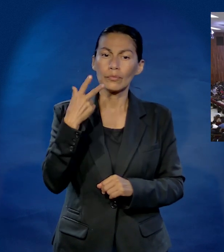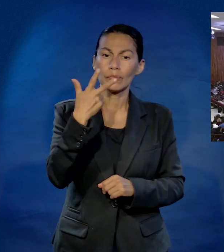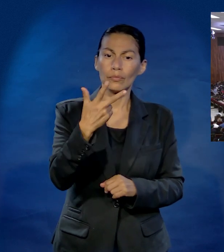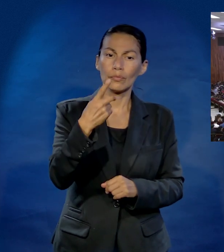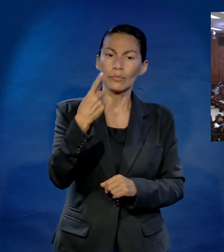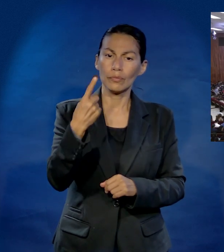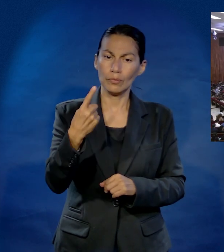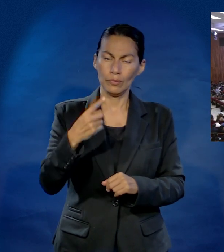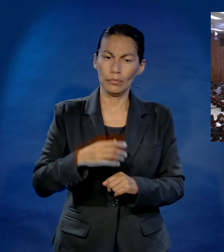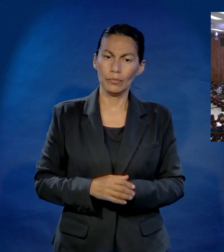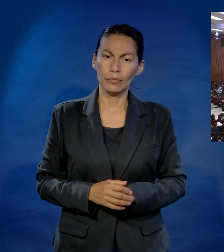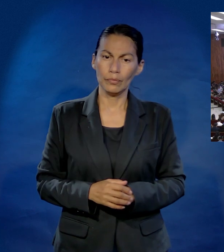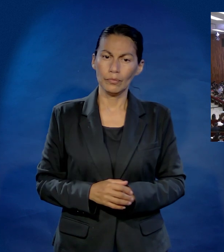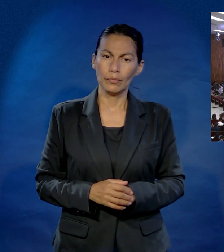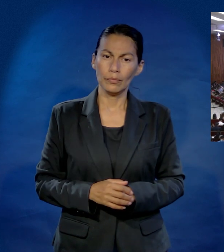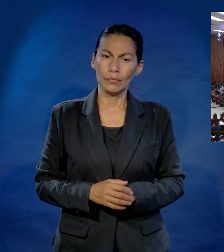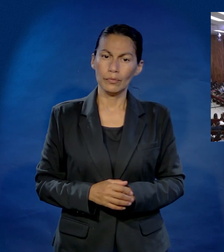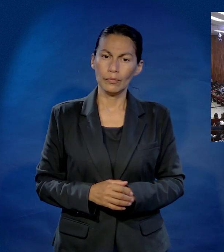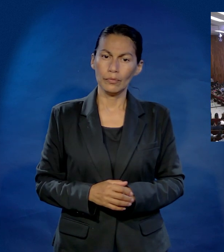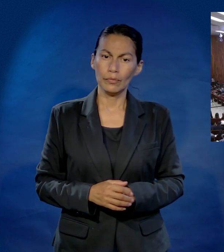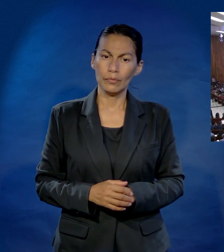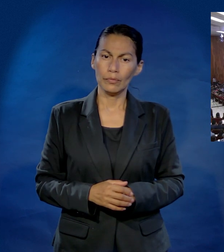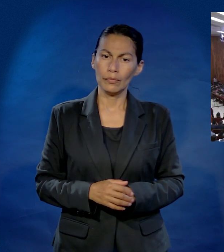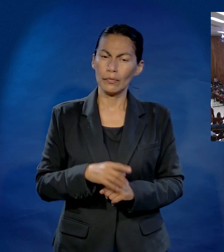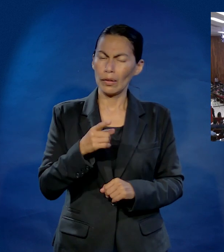8 y versículo 1.